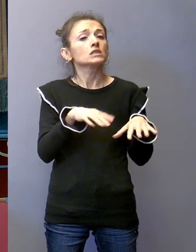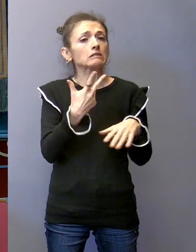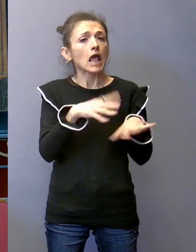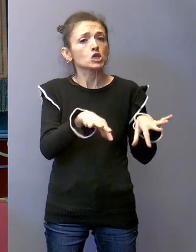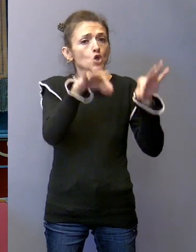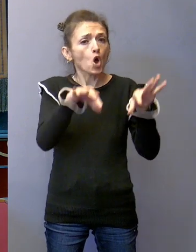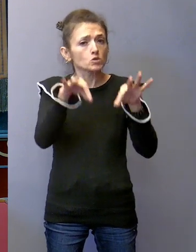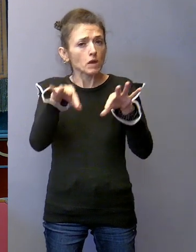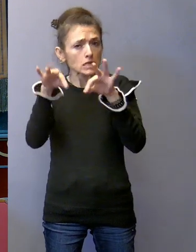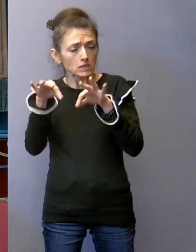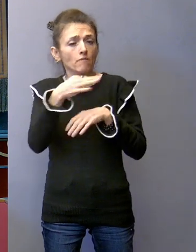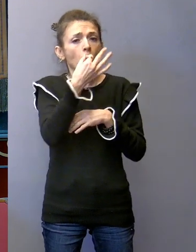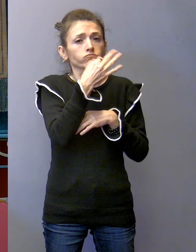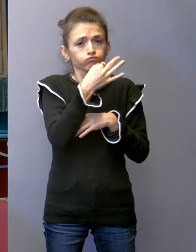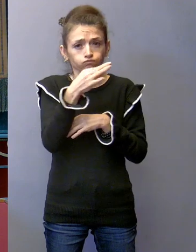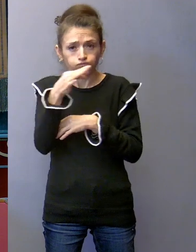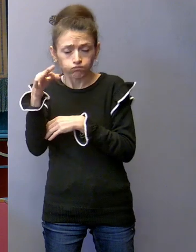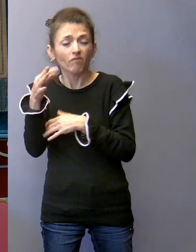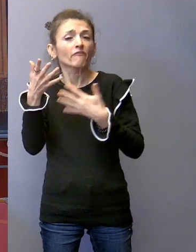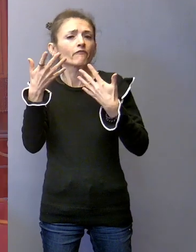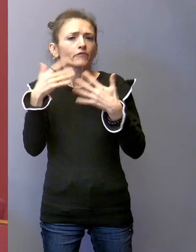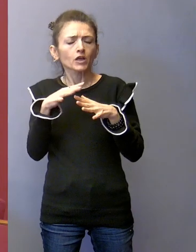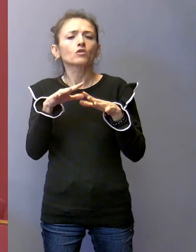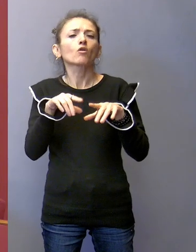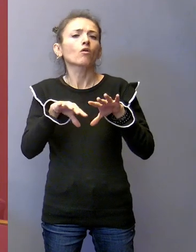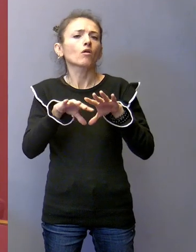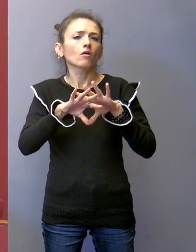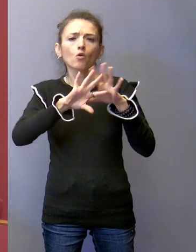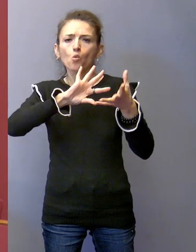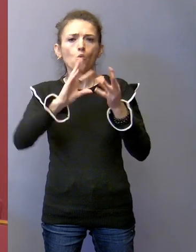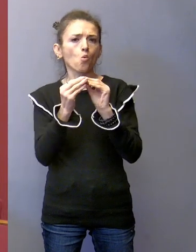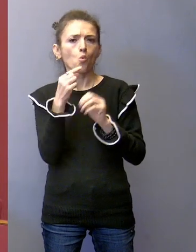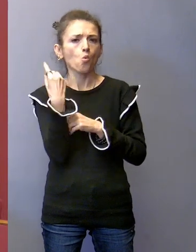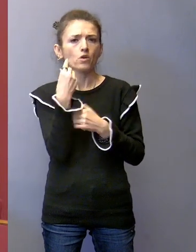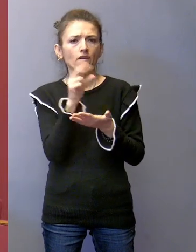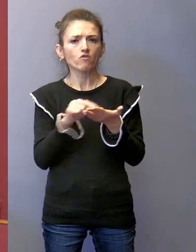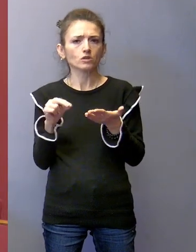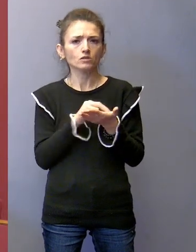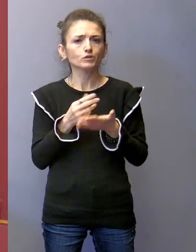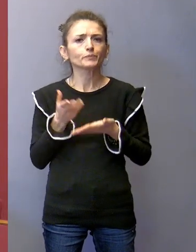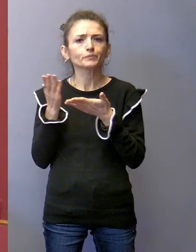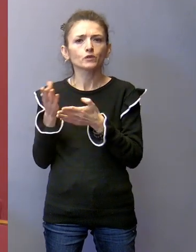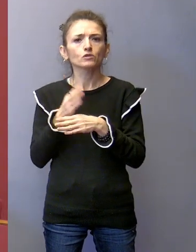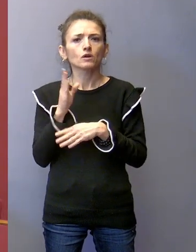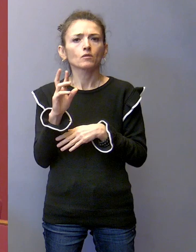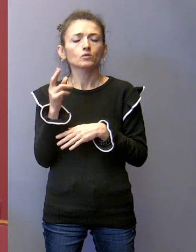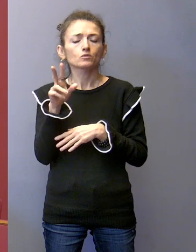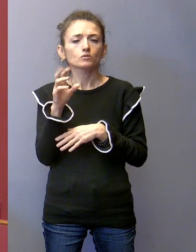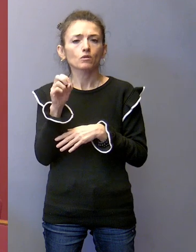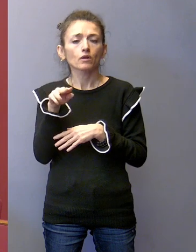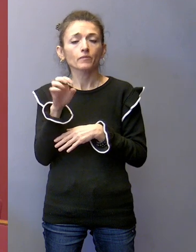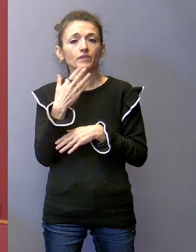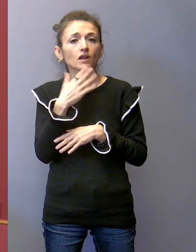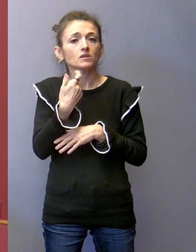poi faremo un'unica votazione per per tutte e tre prego consigliere Bruzzone a lei la parola Sì grazie presidente